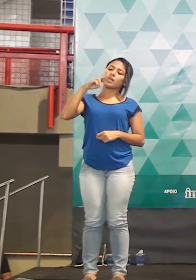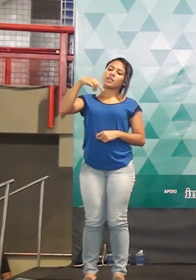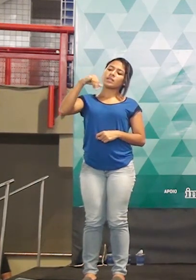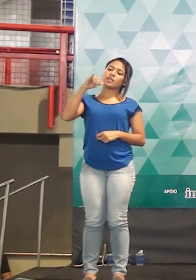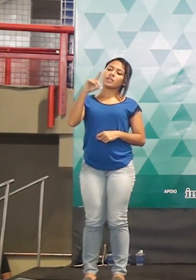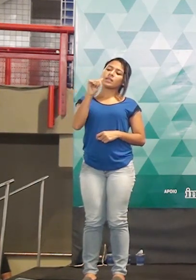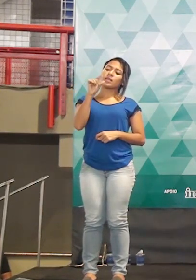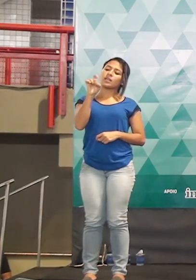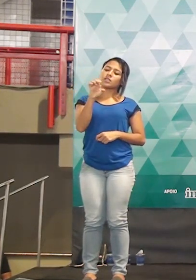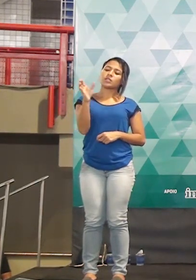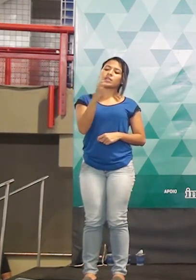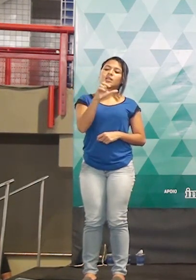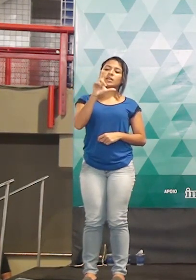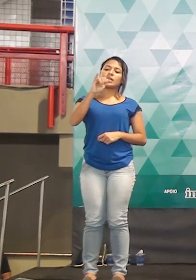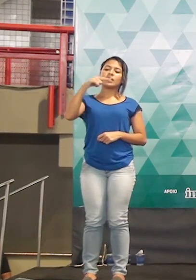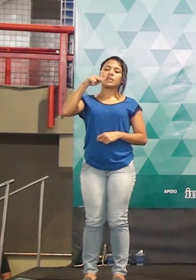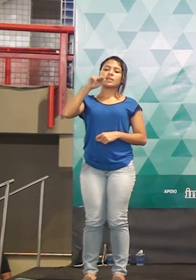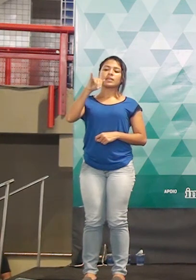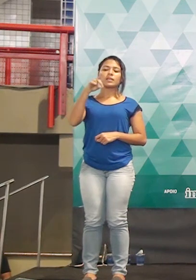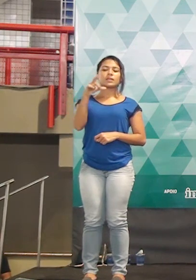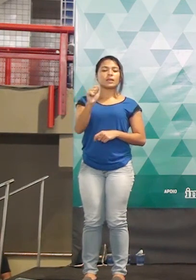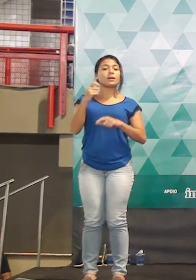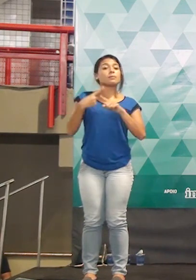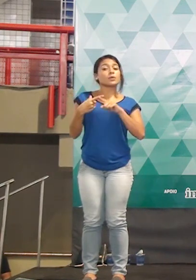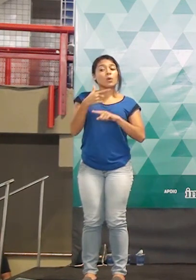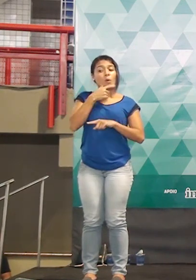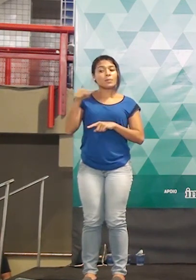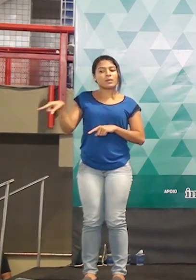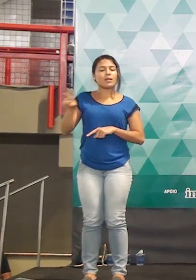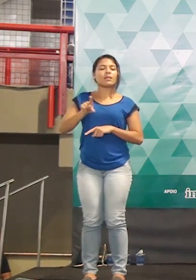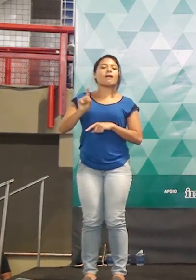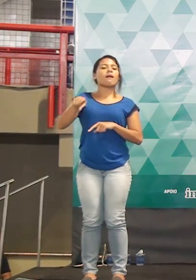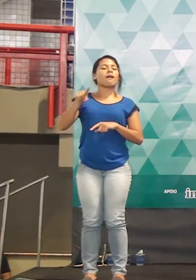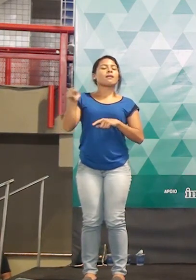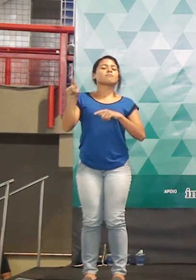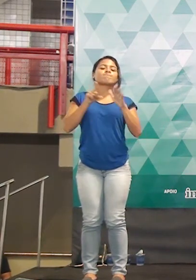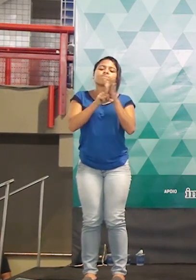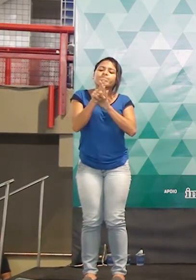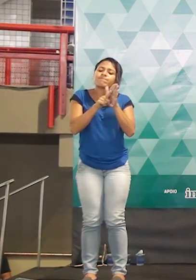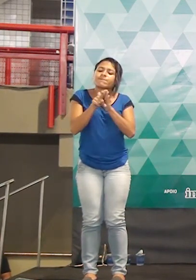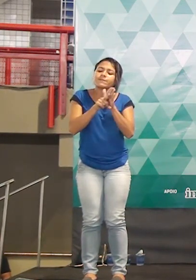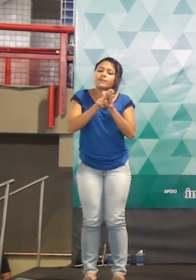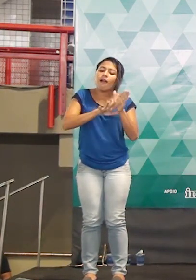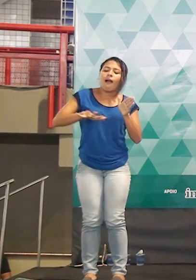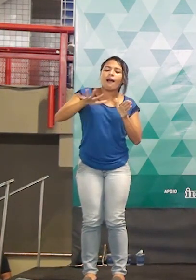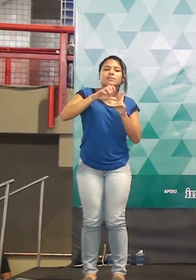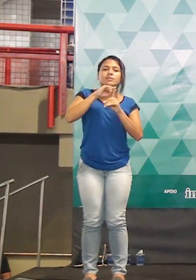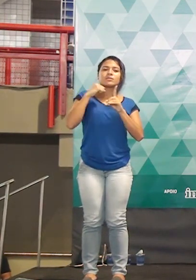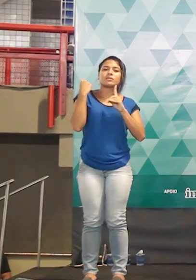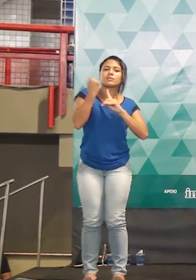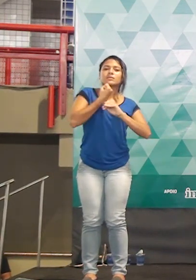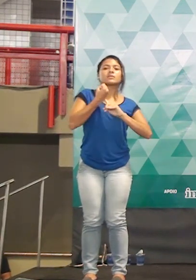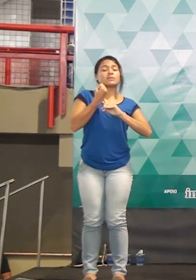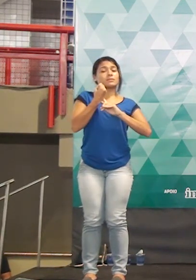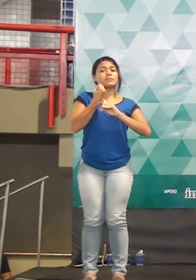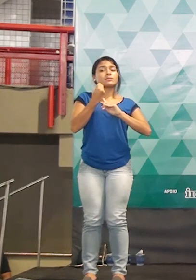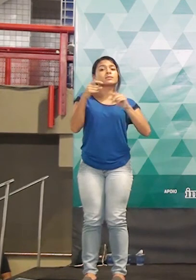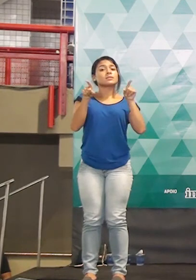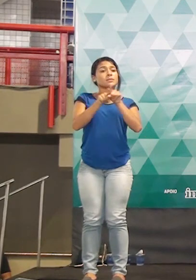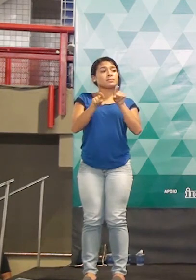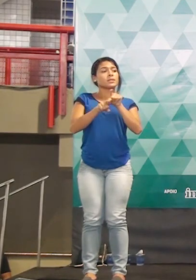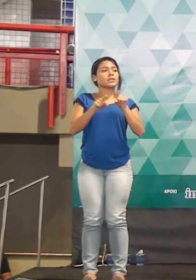século XX e ele chegou a essa idade ainda em plena ação trabalhista. É